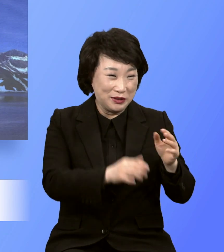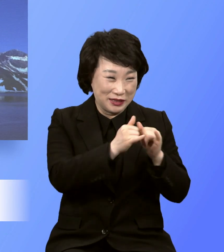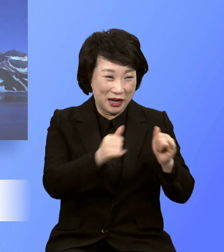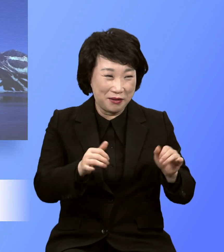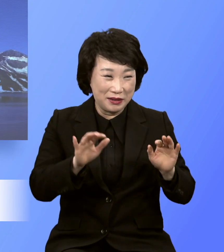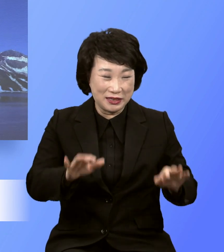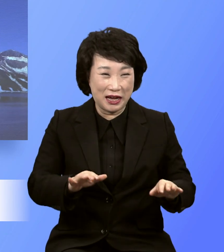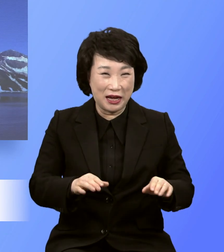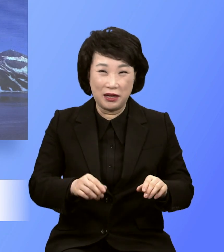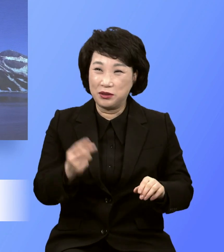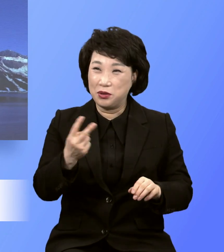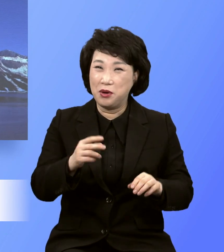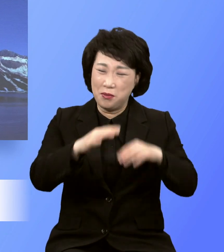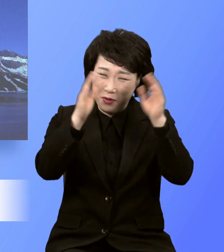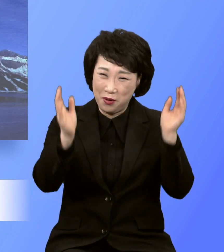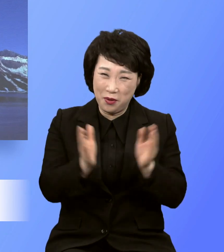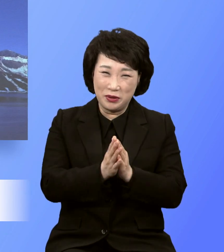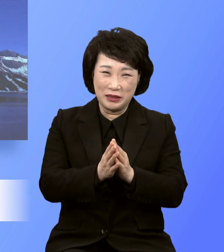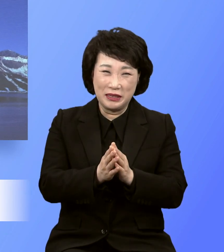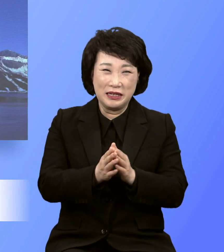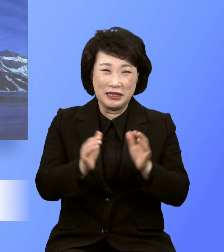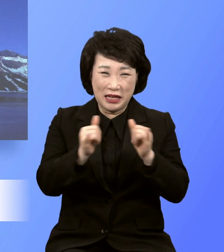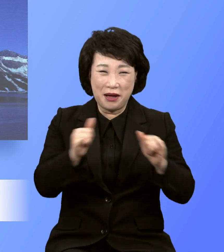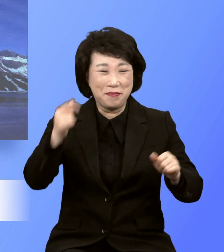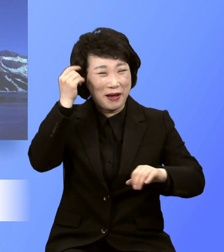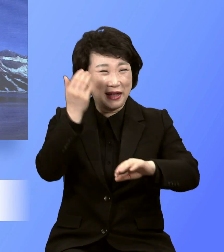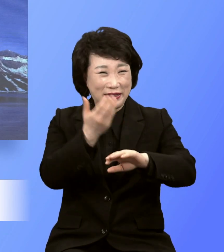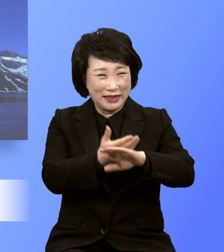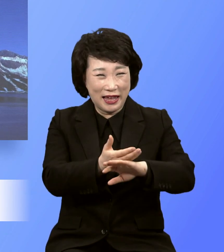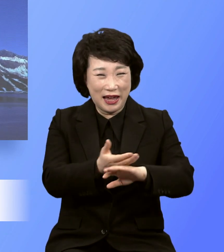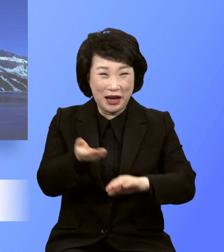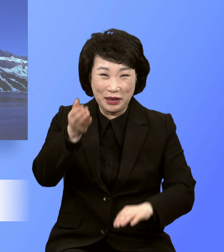윤서방, 또 모든 서방이 다